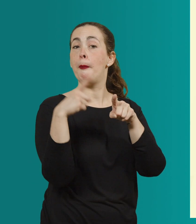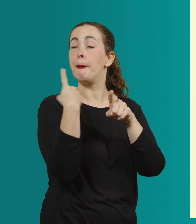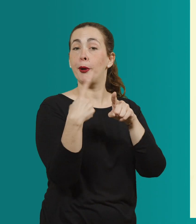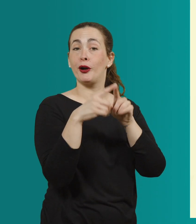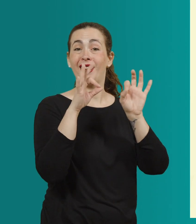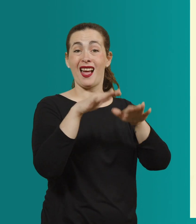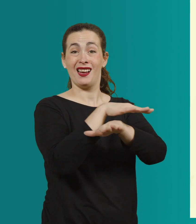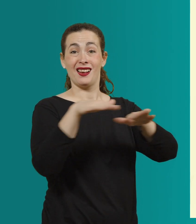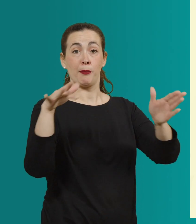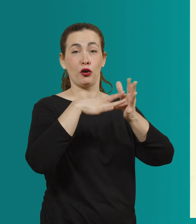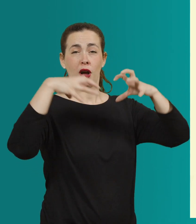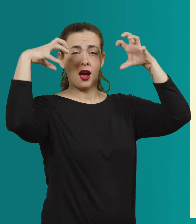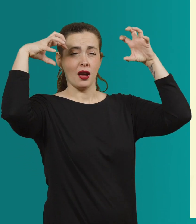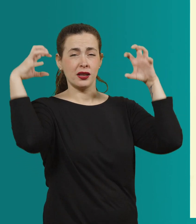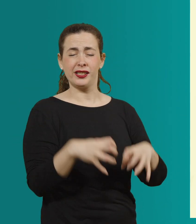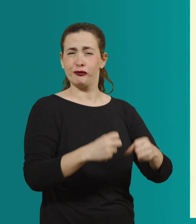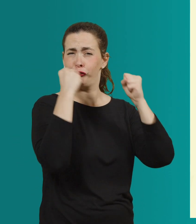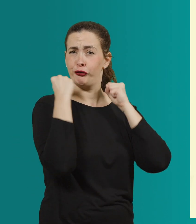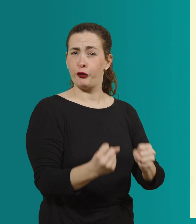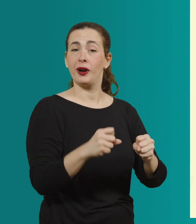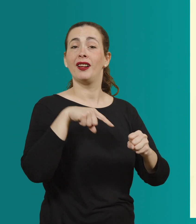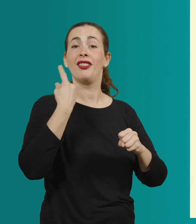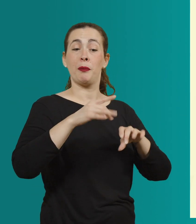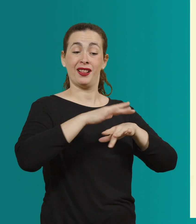de pluges fortes que netejaven el terreny.